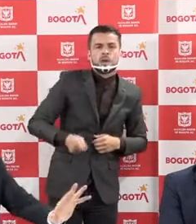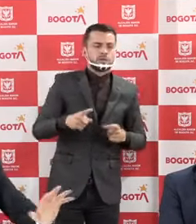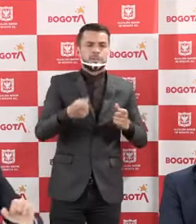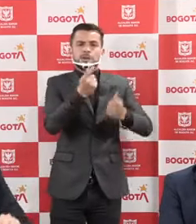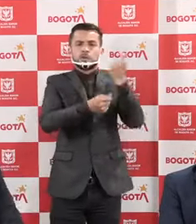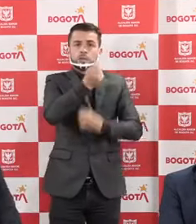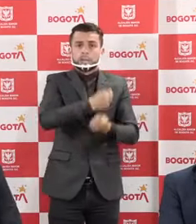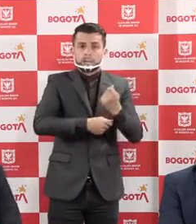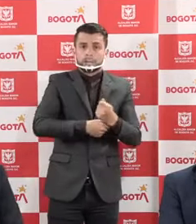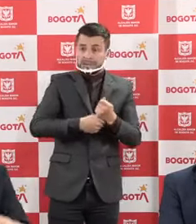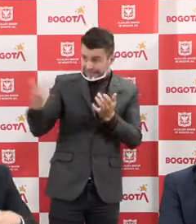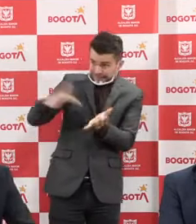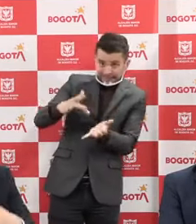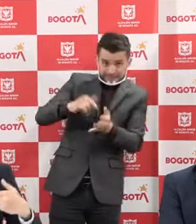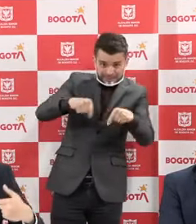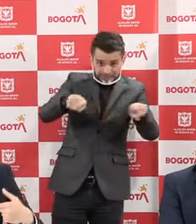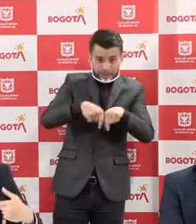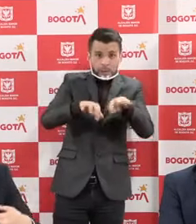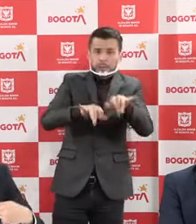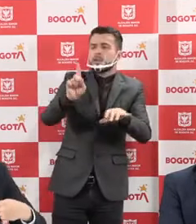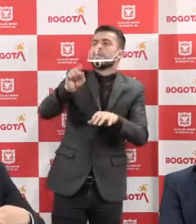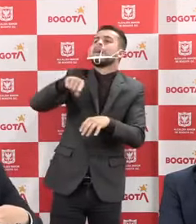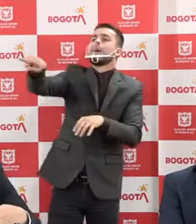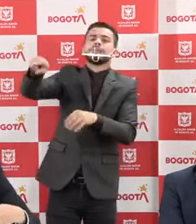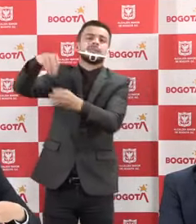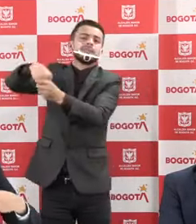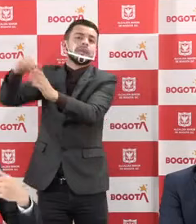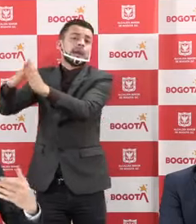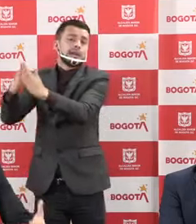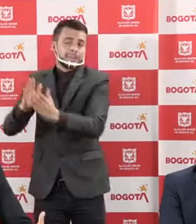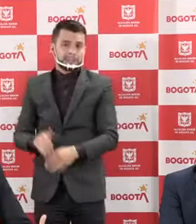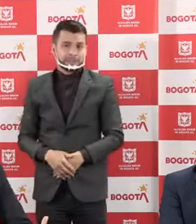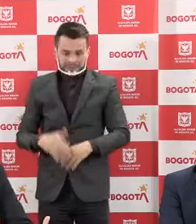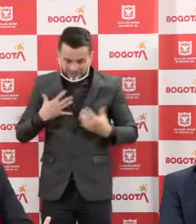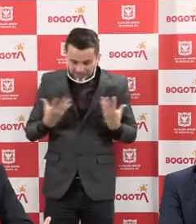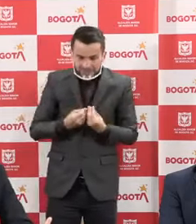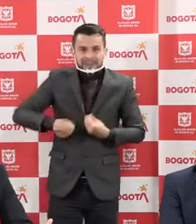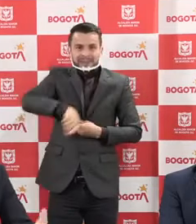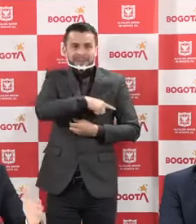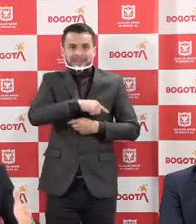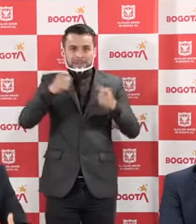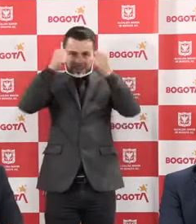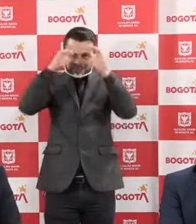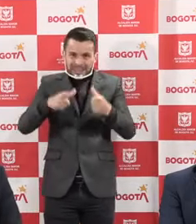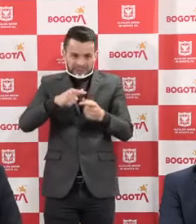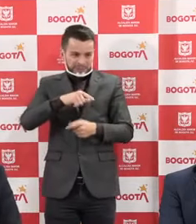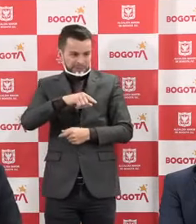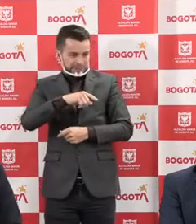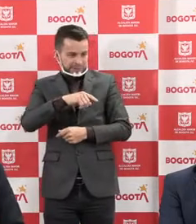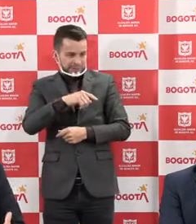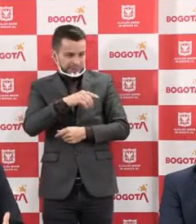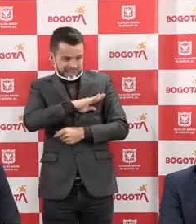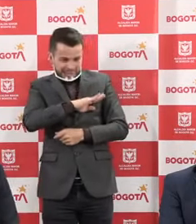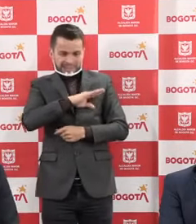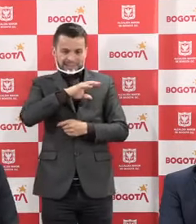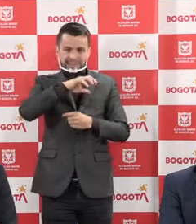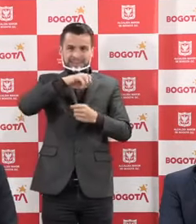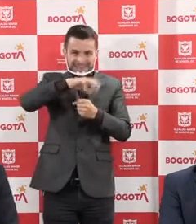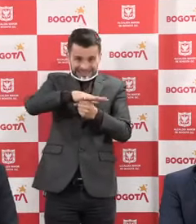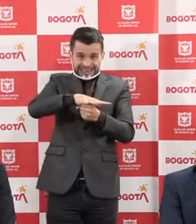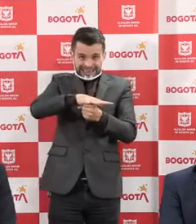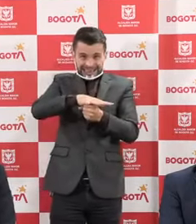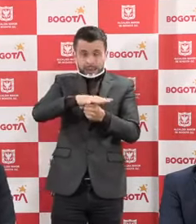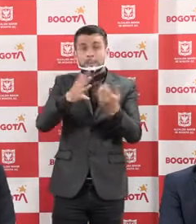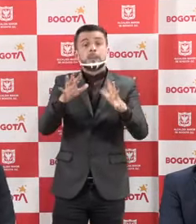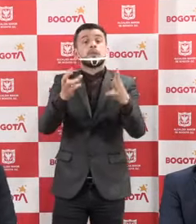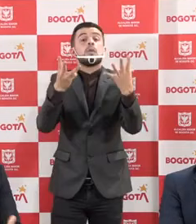tienen sus trabajadores desde casa nosotros en el sector público tenemos alrededor del 80% de nuestros funcionarios trabajando desde casa es necesario que las